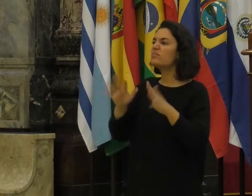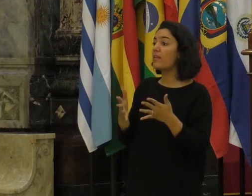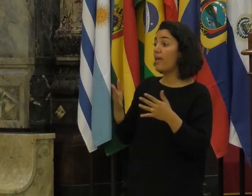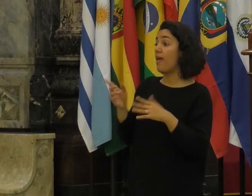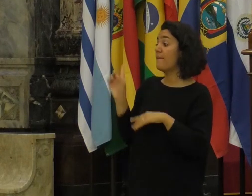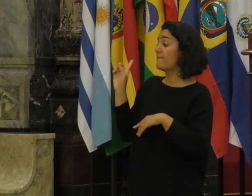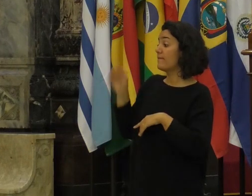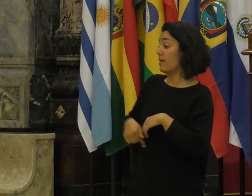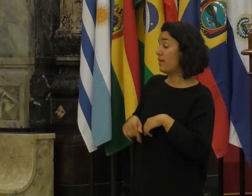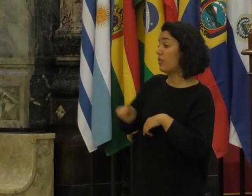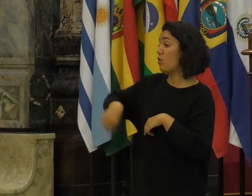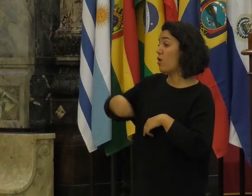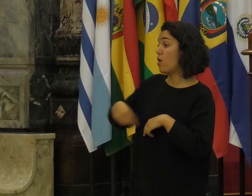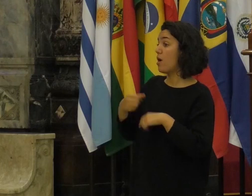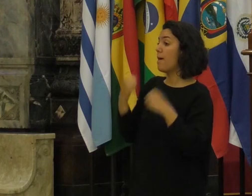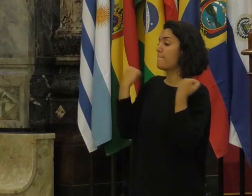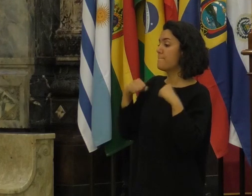sociales,